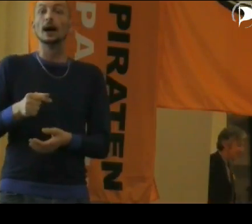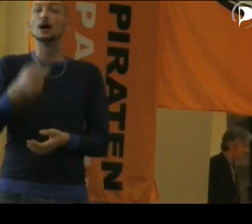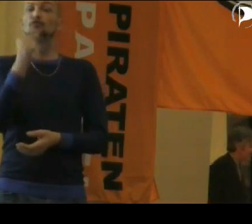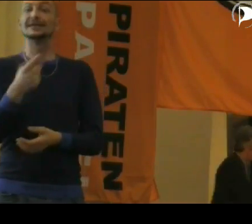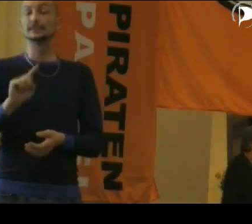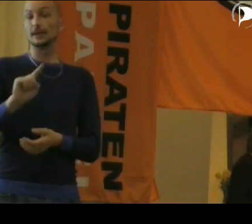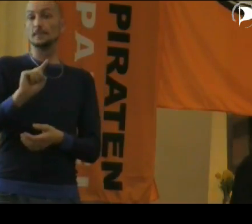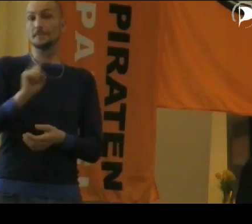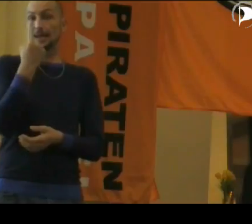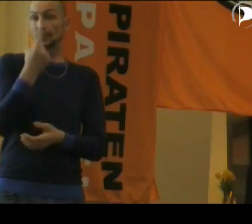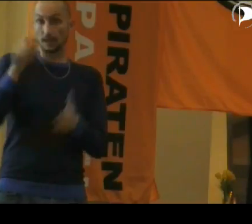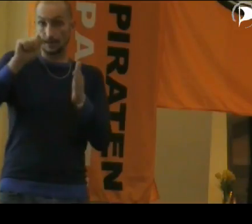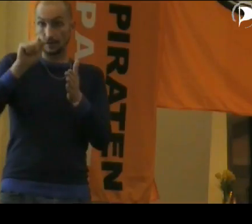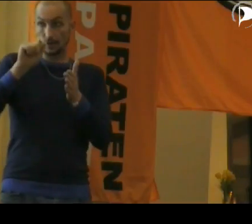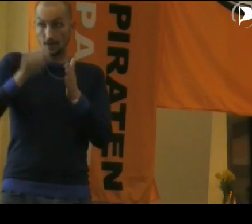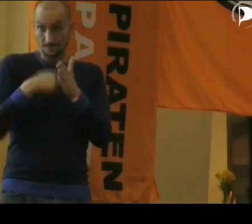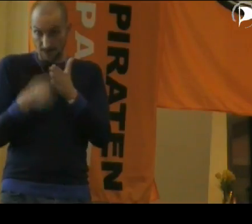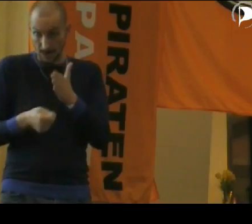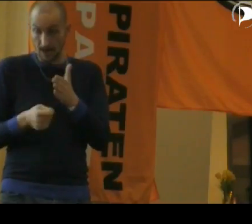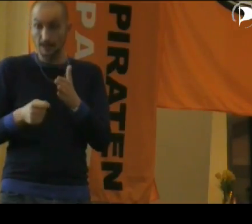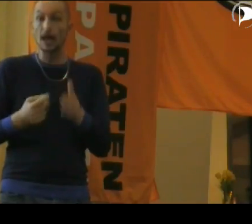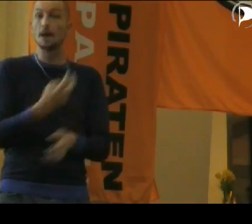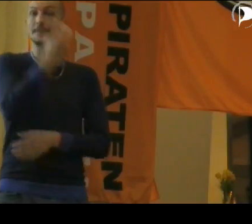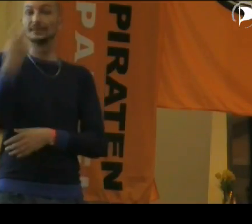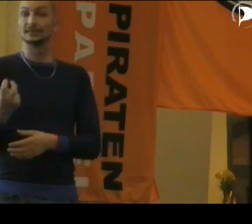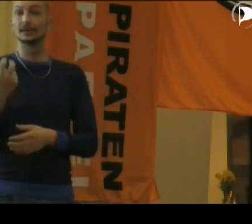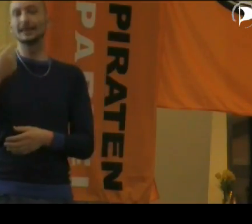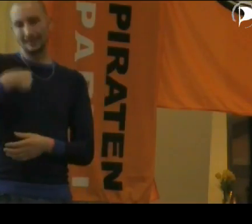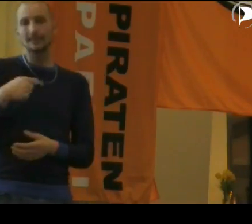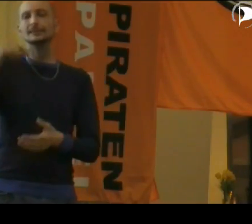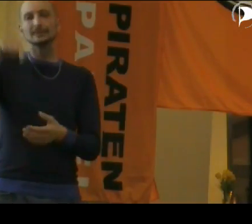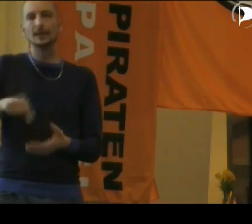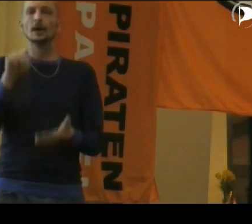kandidiert ziemlich die kandidatur als generalsekretär der partei